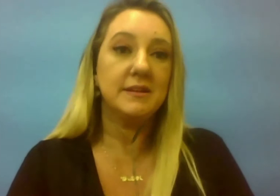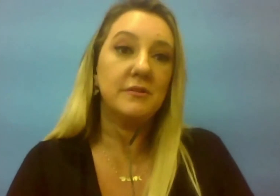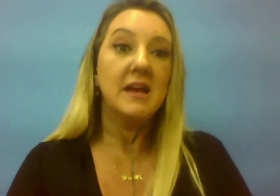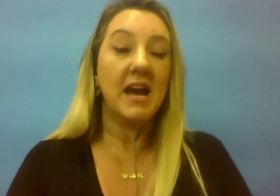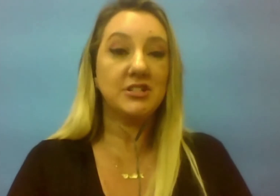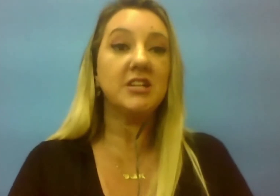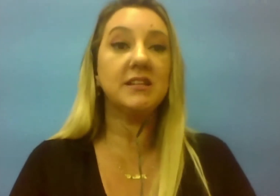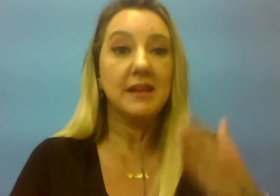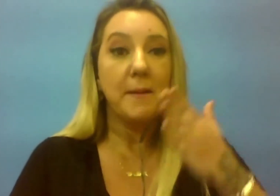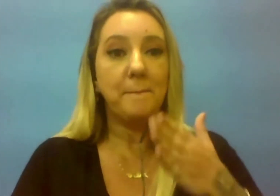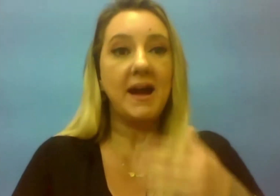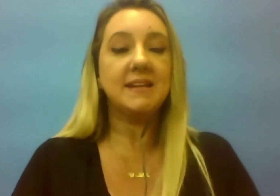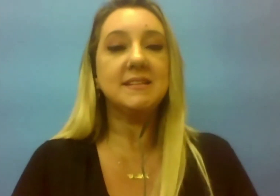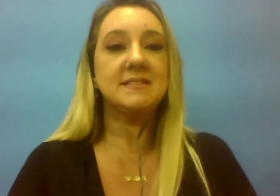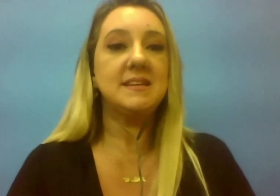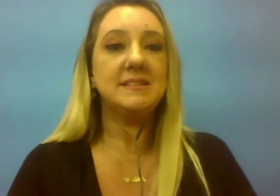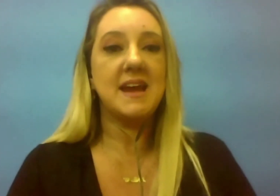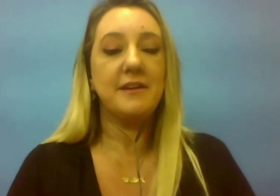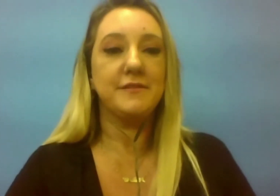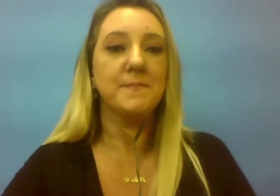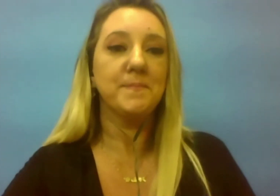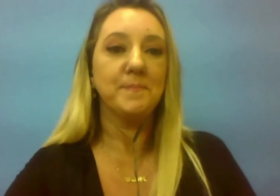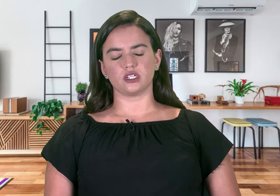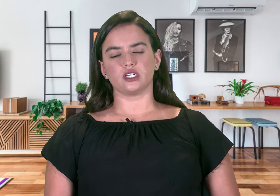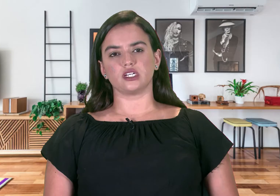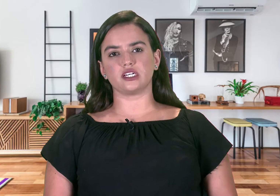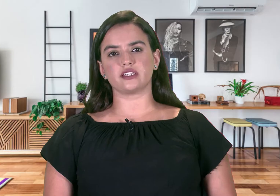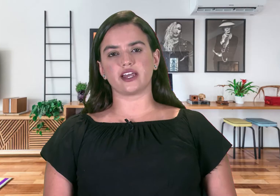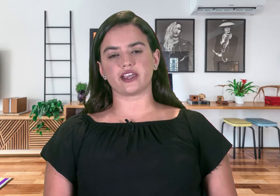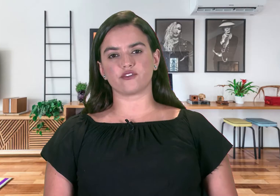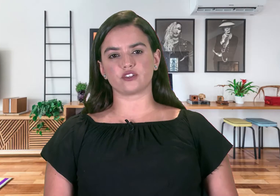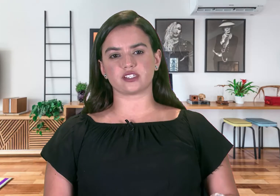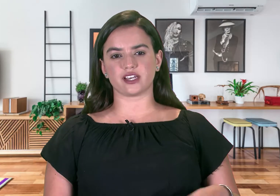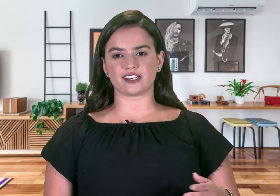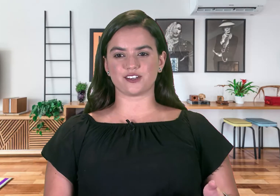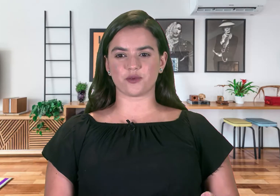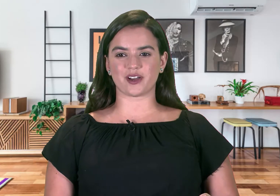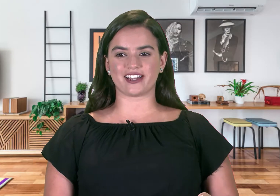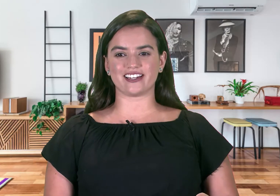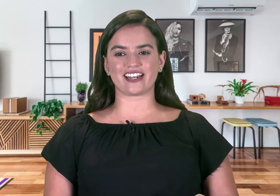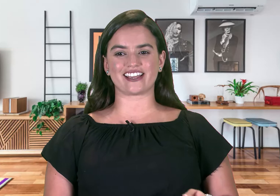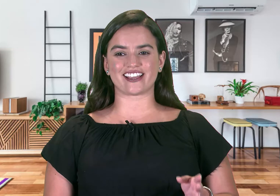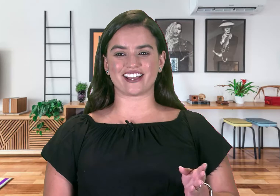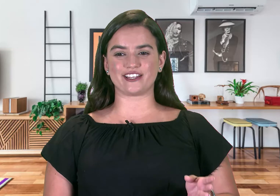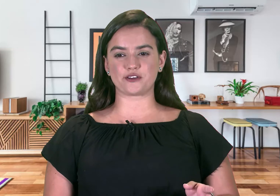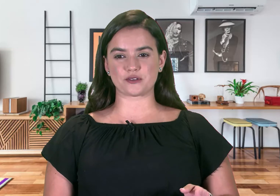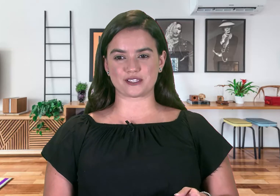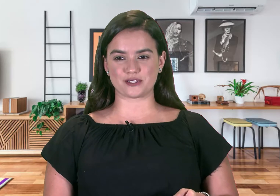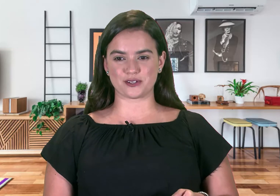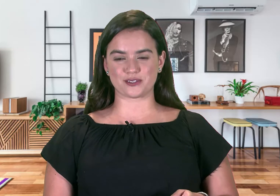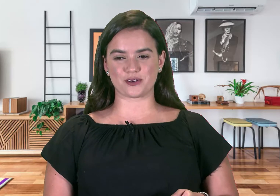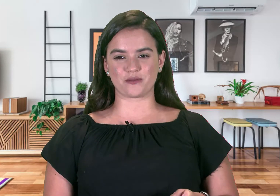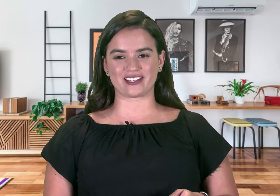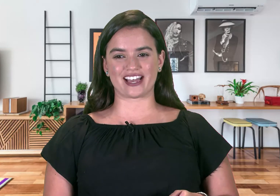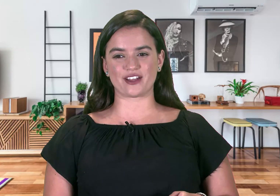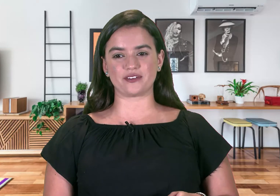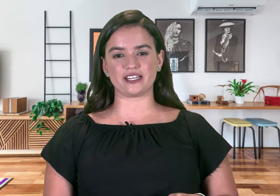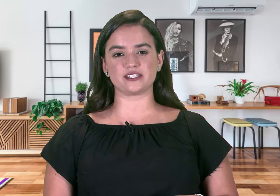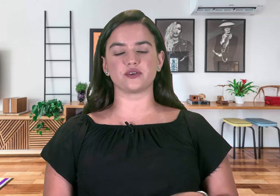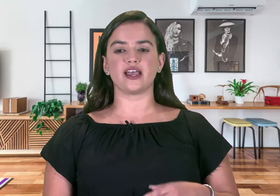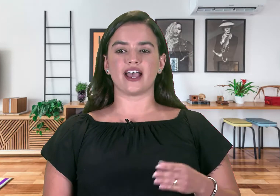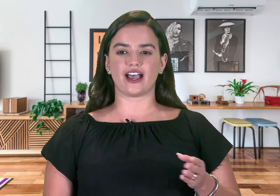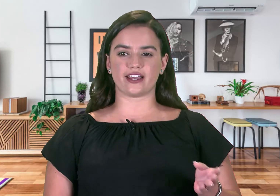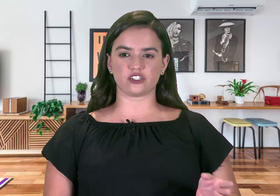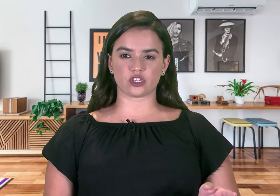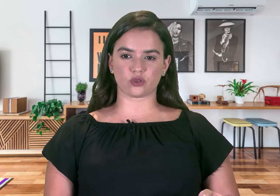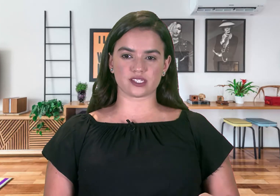né? Então, a gente para nesse entrave. E Andréia, você, assim como a Karina, né, que a Karina eu esqueci de comentar no